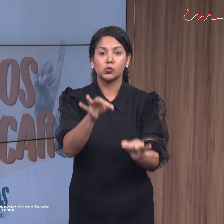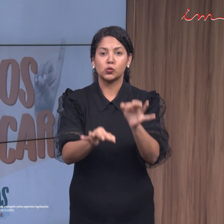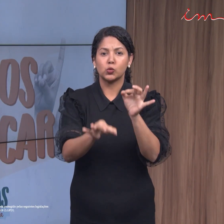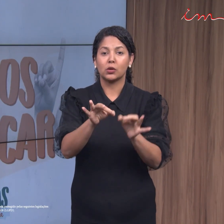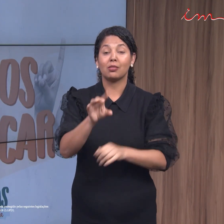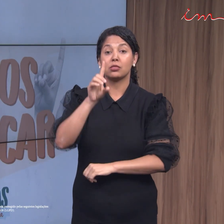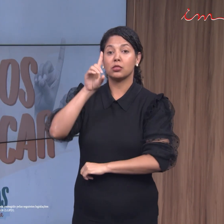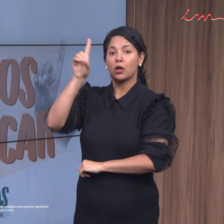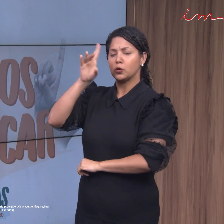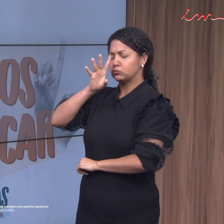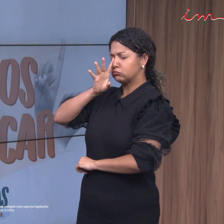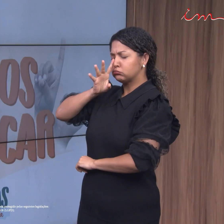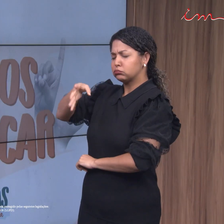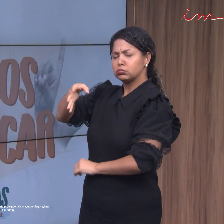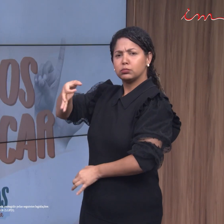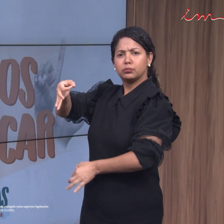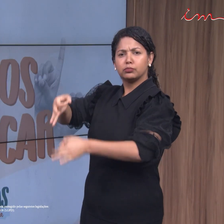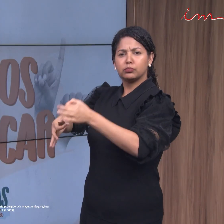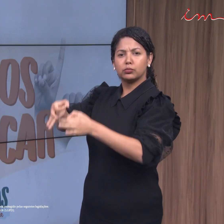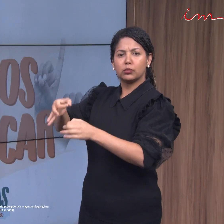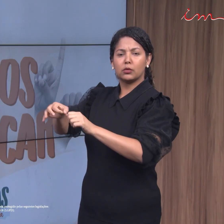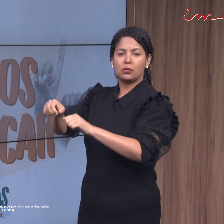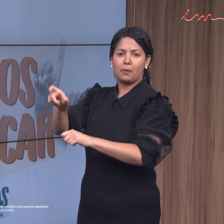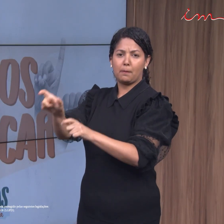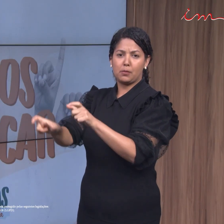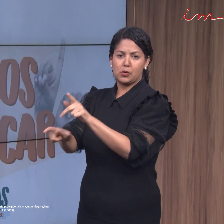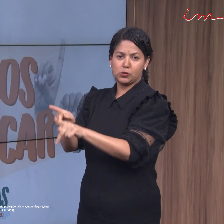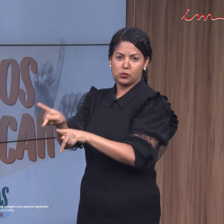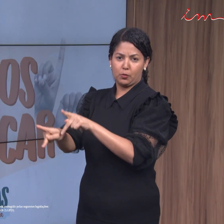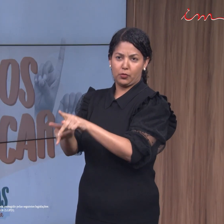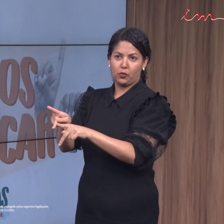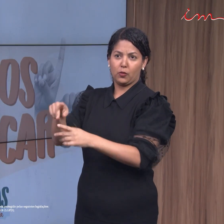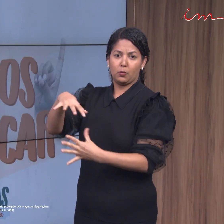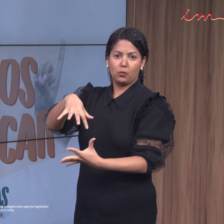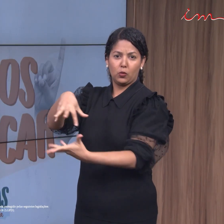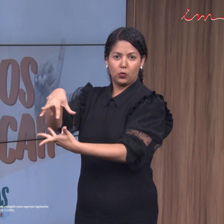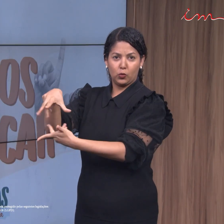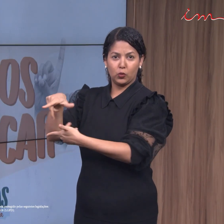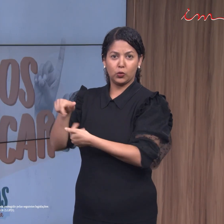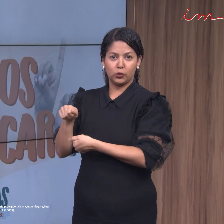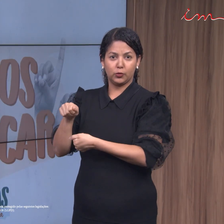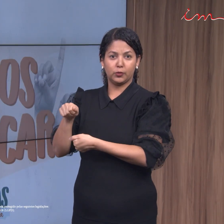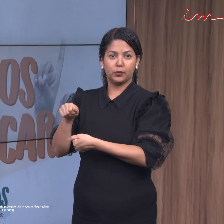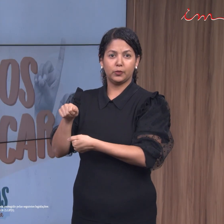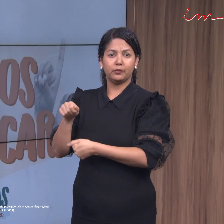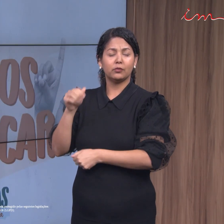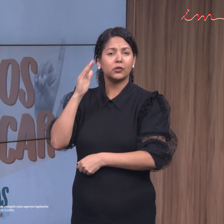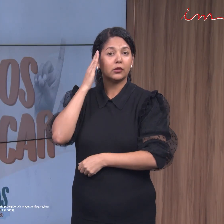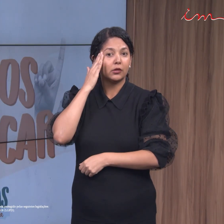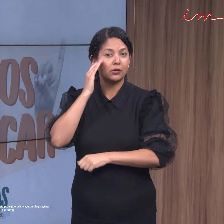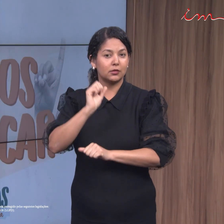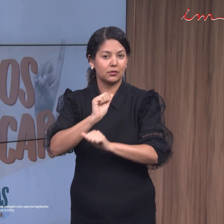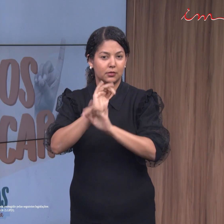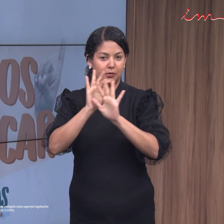Nós estamos vivendo um período final, onde vai haver o juízo de Deus para o